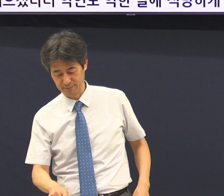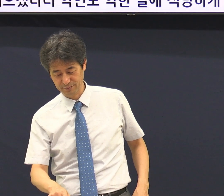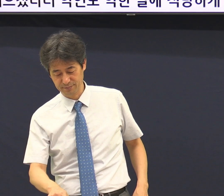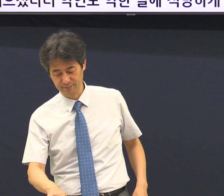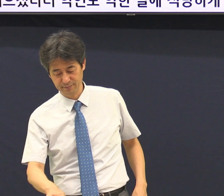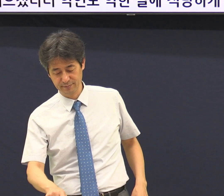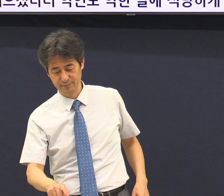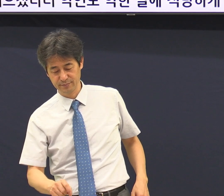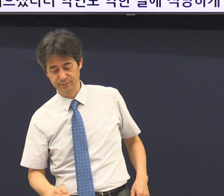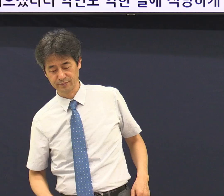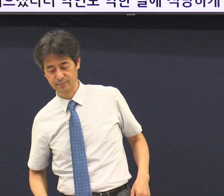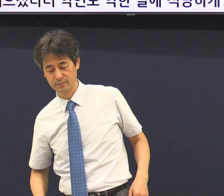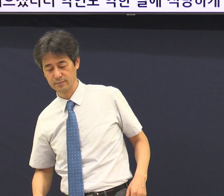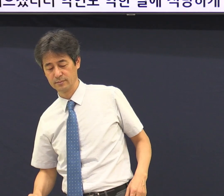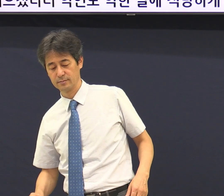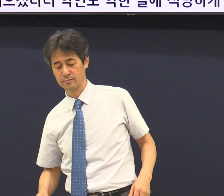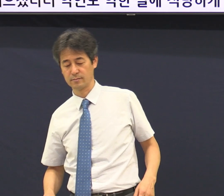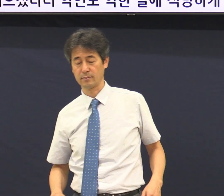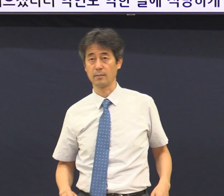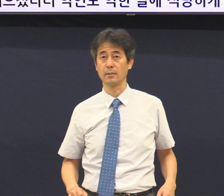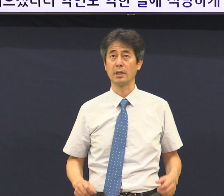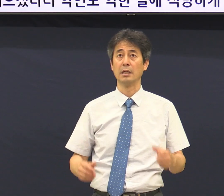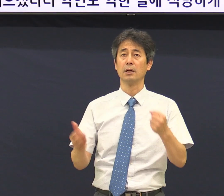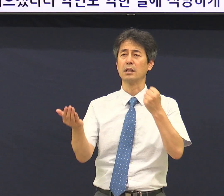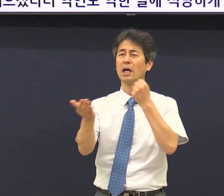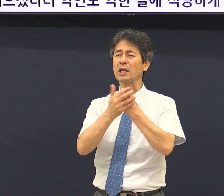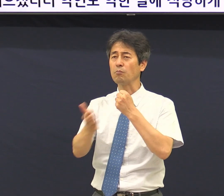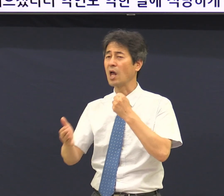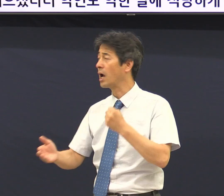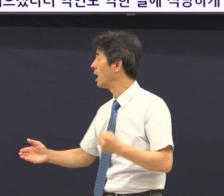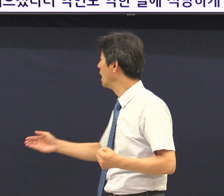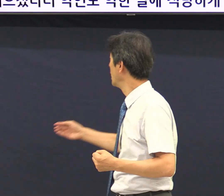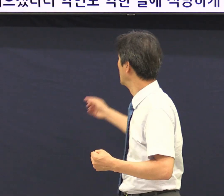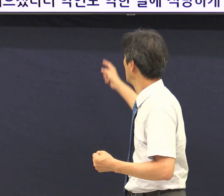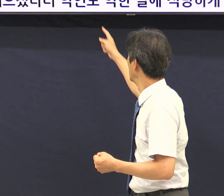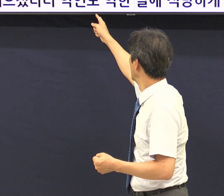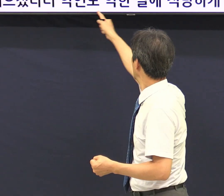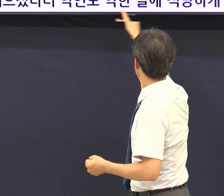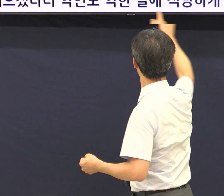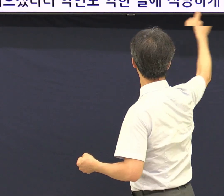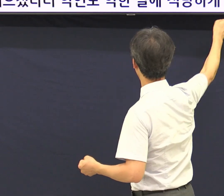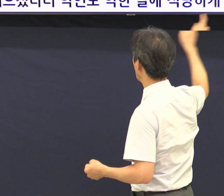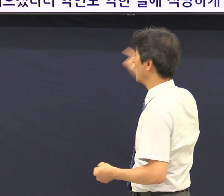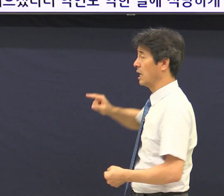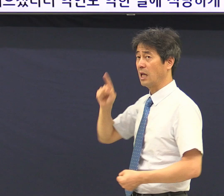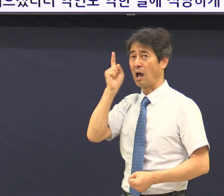복음을 전하는 자로 부패하게 하셨습니다. 그렇기 때문에